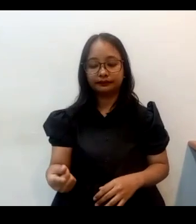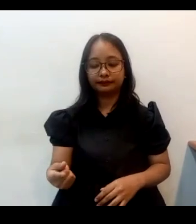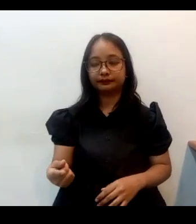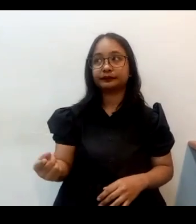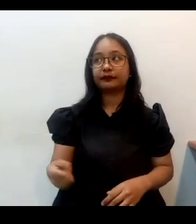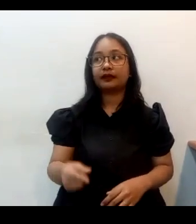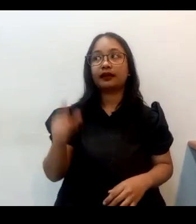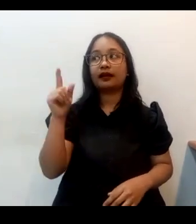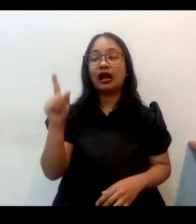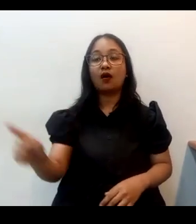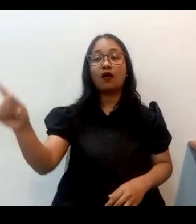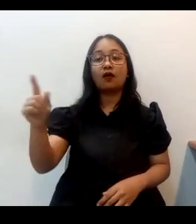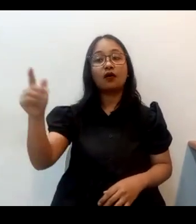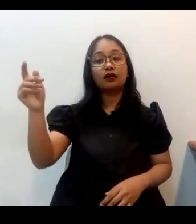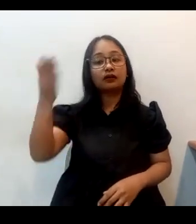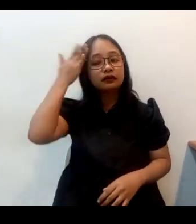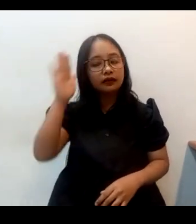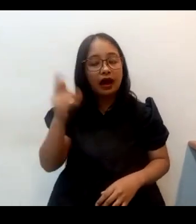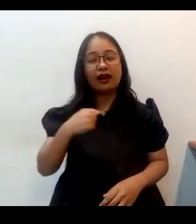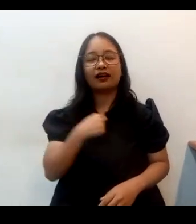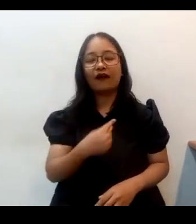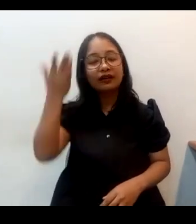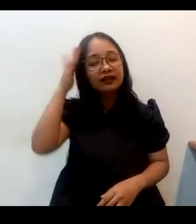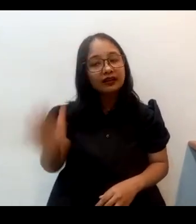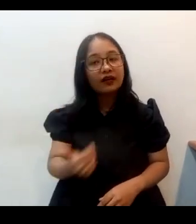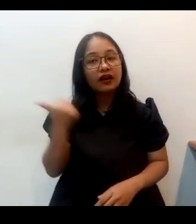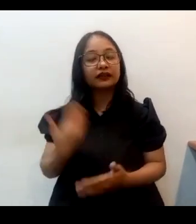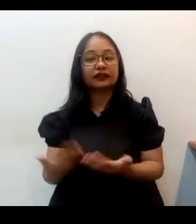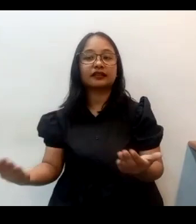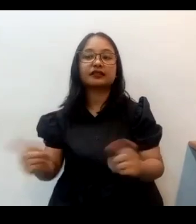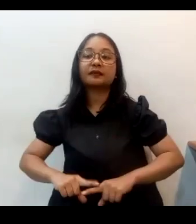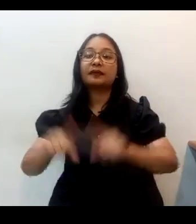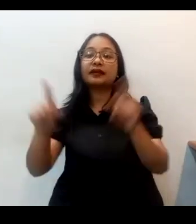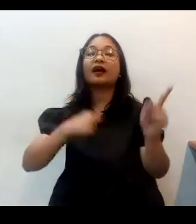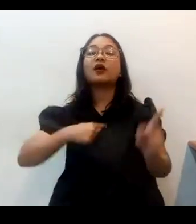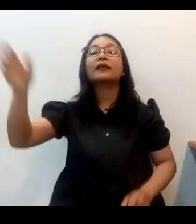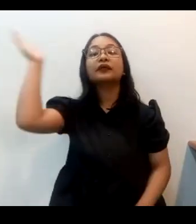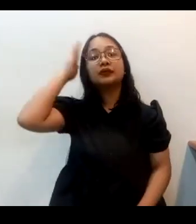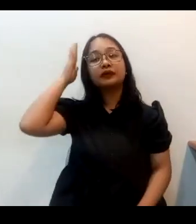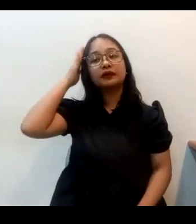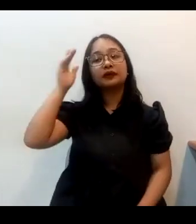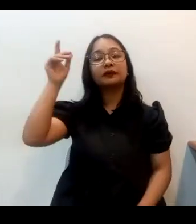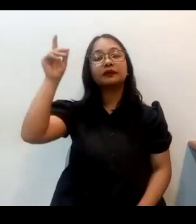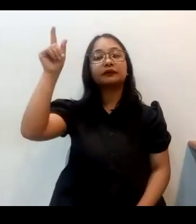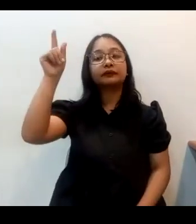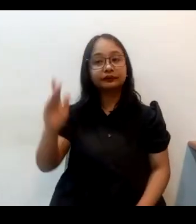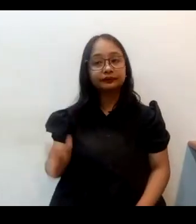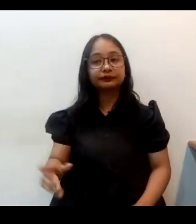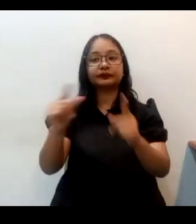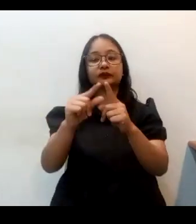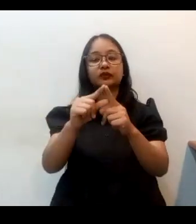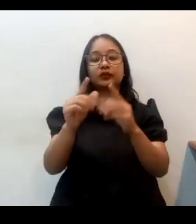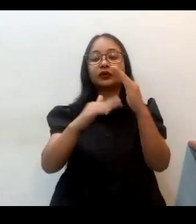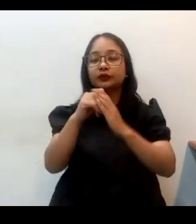other things, but one thing I know, the Word of God really comforts me. Kaya dapat nating sabihin na hindi ko man alam yung mga bagay, pero